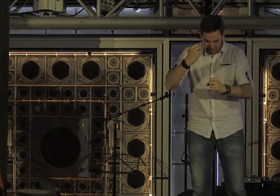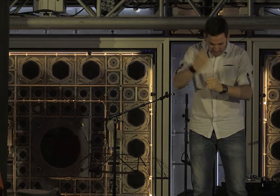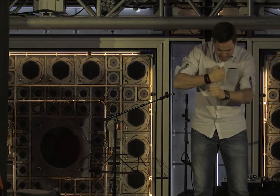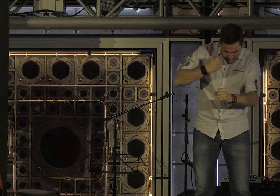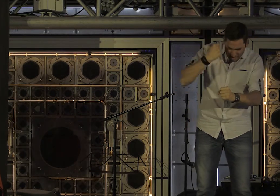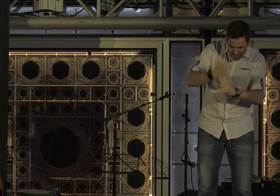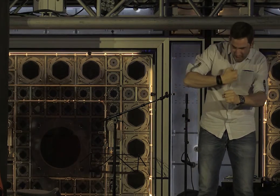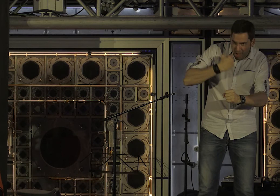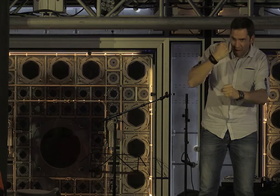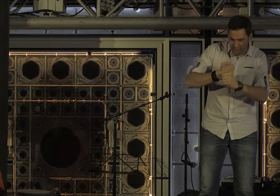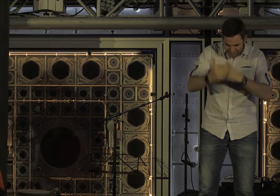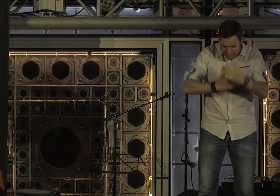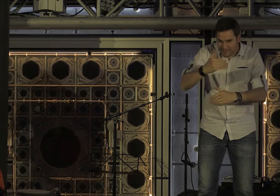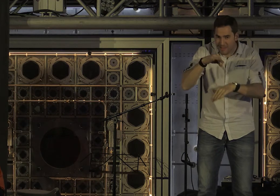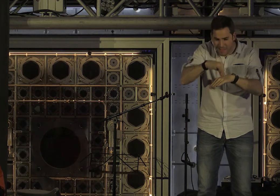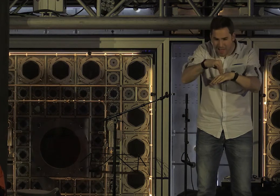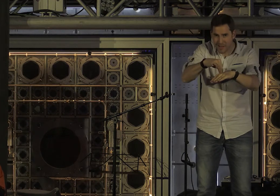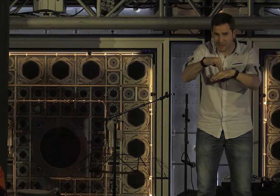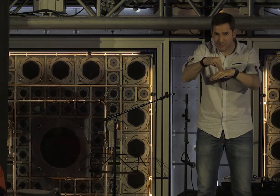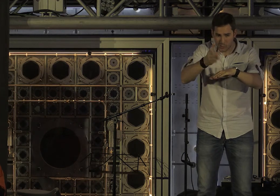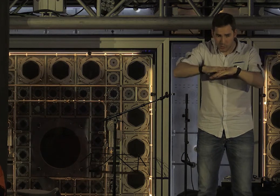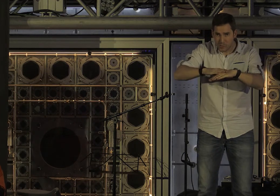enjambée, pour t'envoler en claquant des jambes,